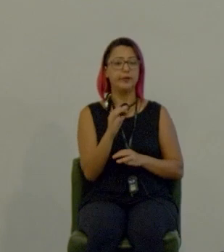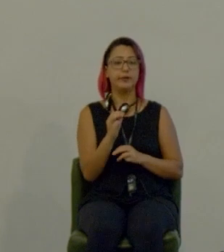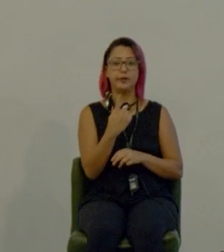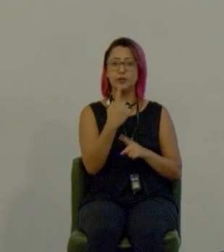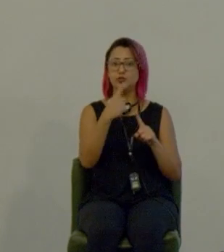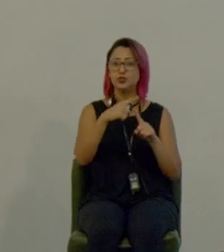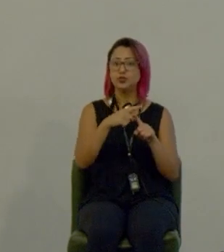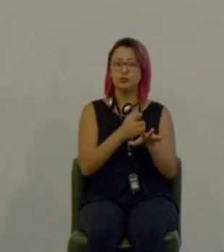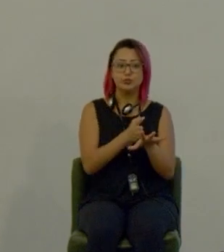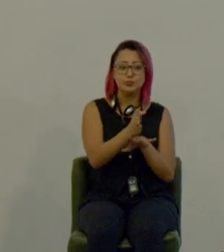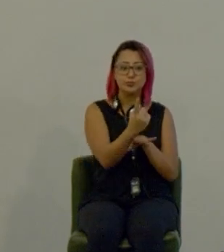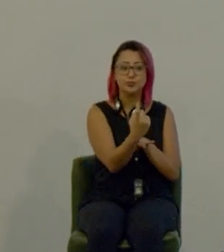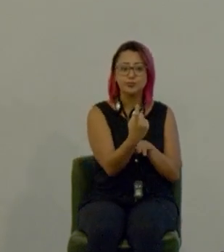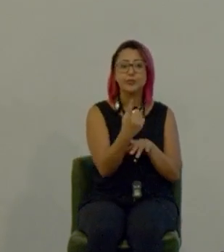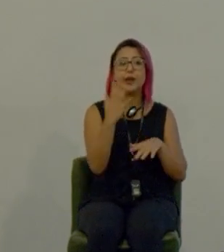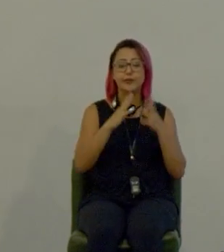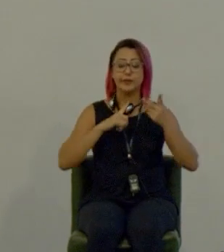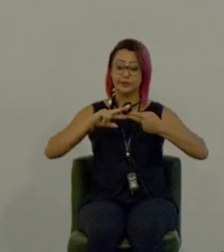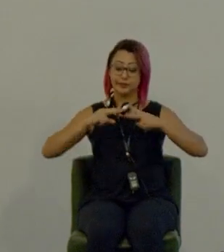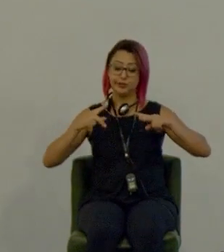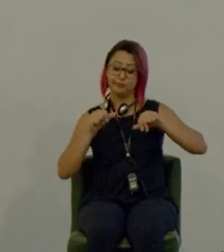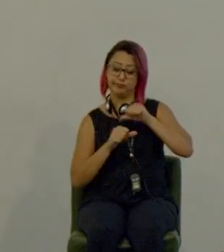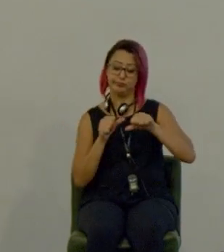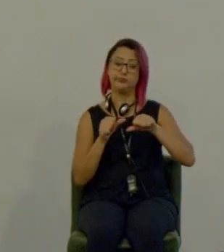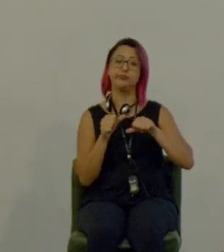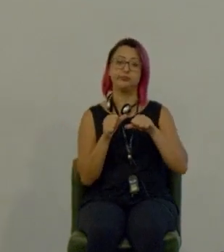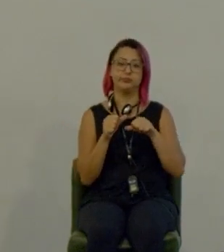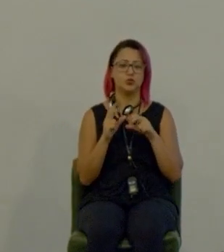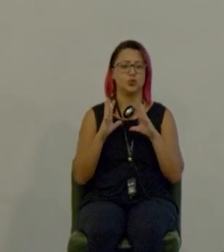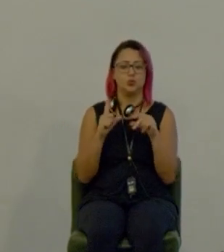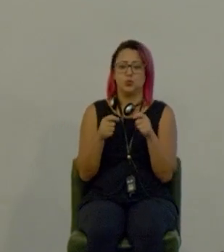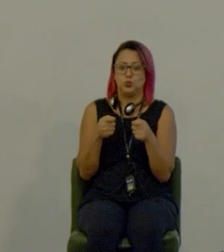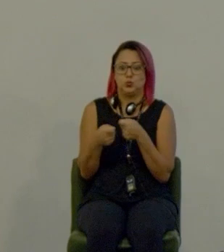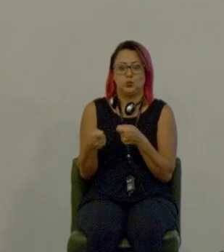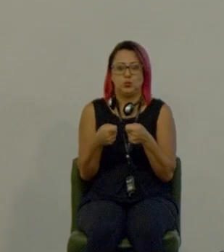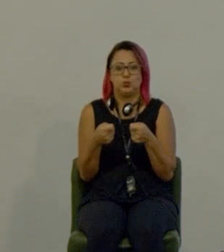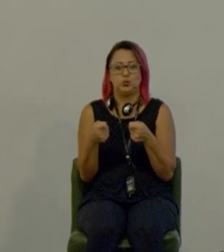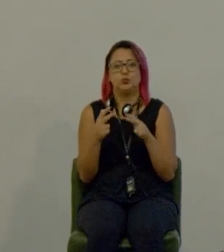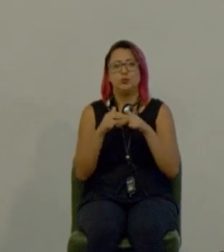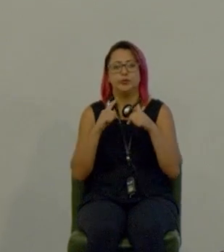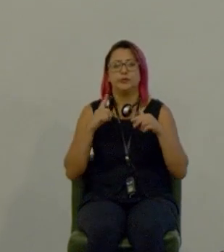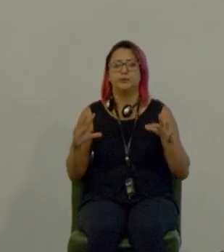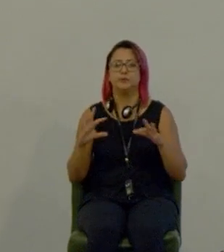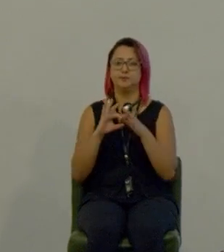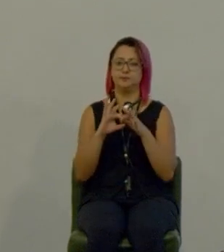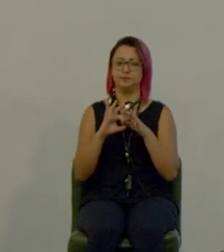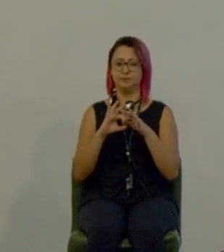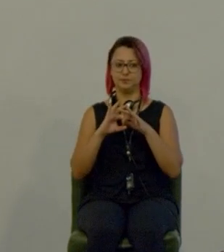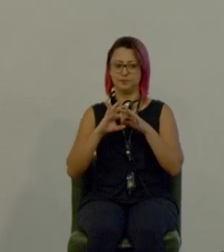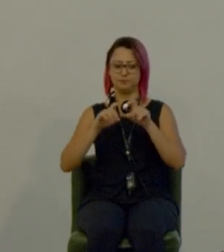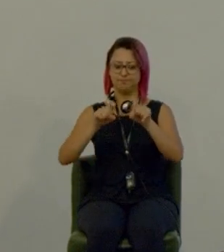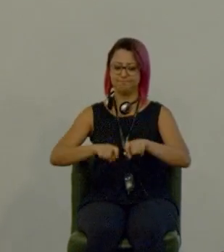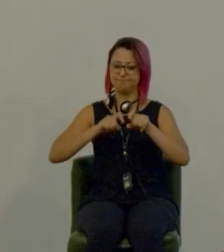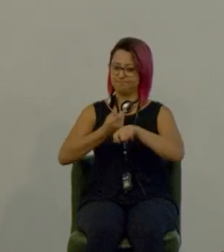espécie, transgênica geralmente, né? São sistemas hipercontrolados, e não é à toa que existe uma conexão muito forte entre